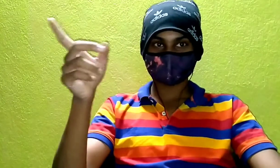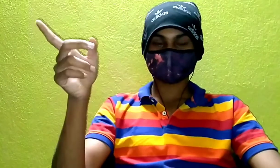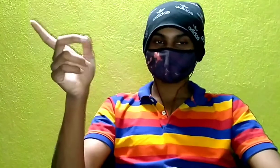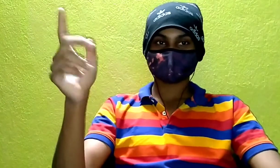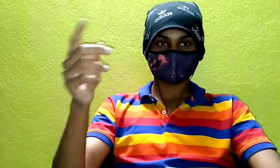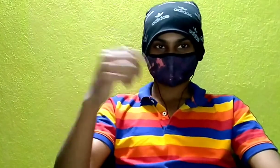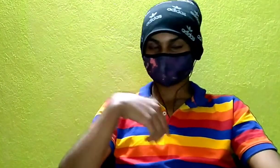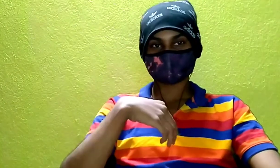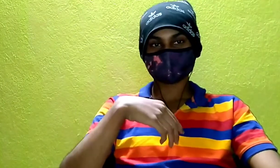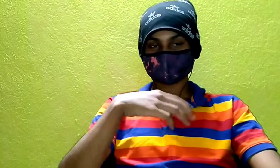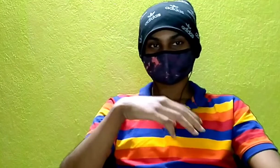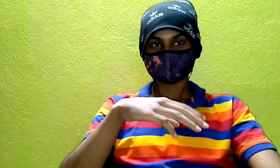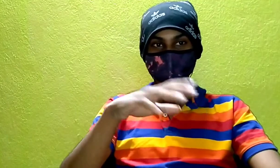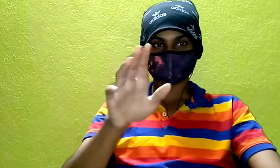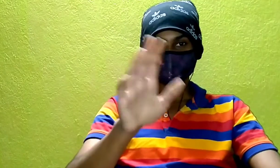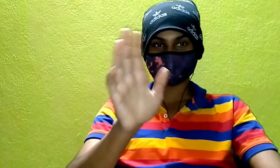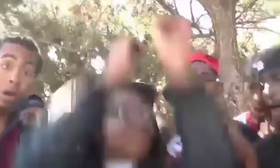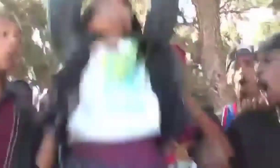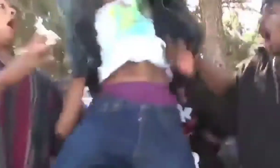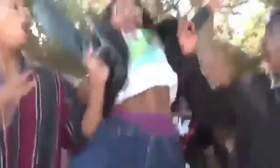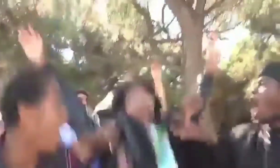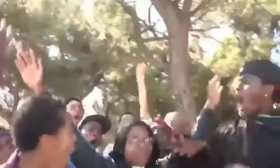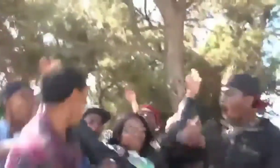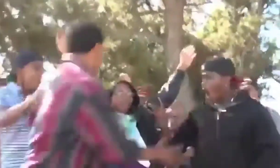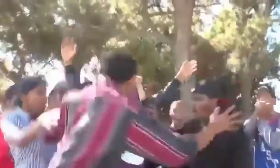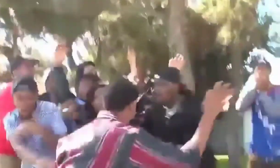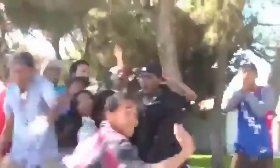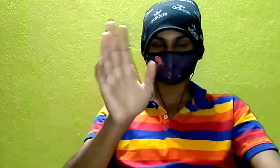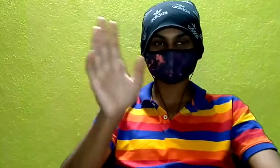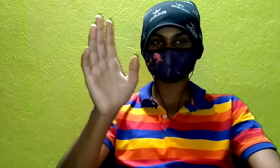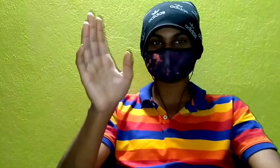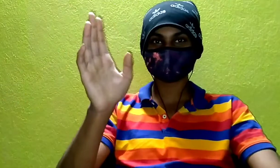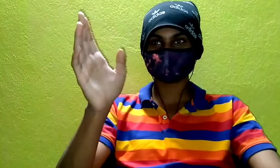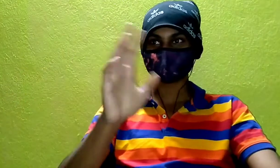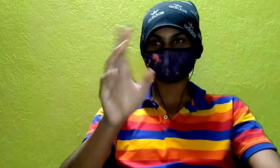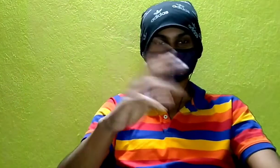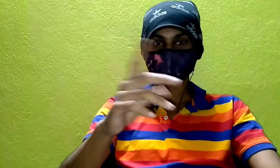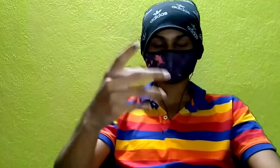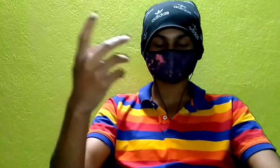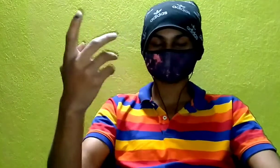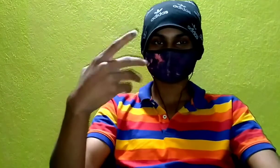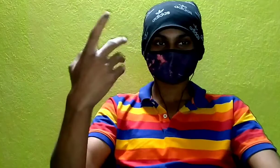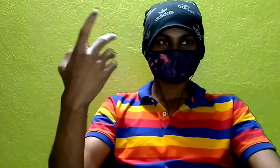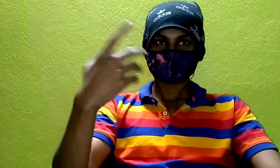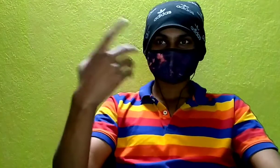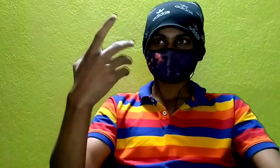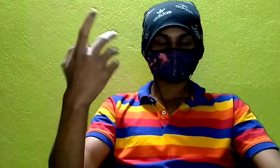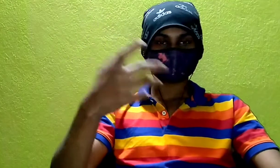जो कॉर्नर हूं मैं दोस्त है बहुत ही अच्छा इसीलिए हुआ था मैंने चलते सड़क पर वह कौन थे